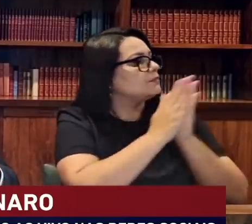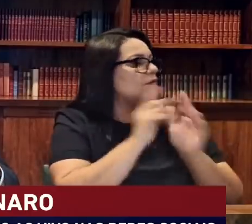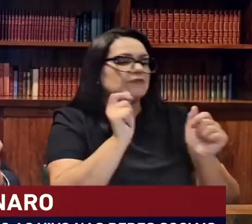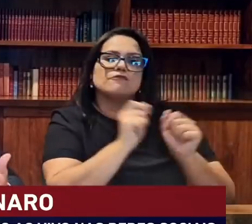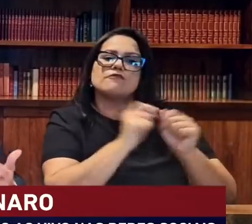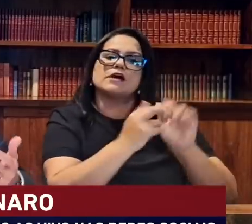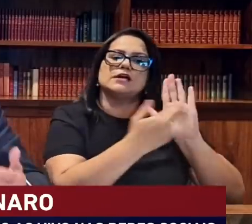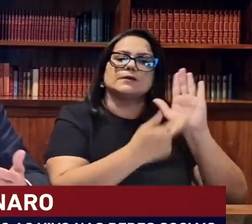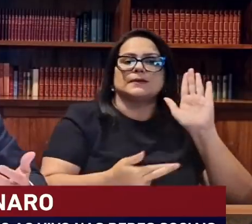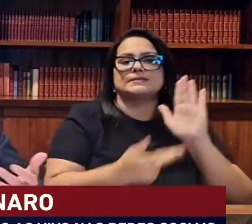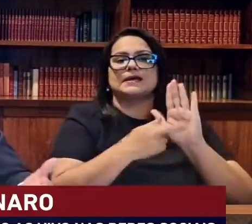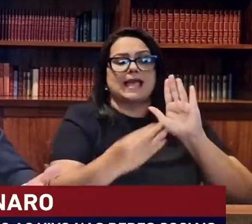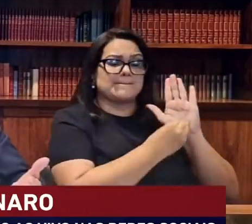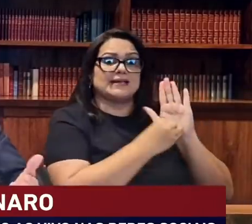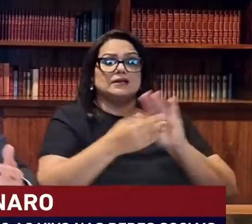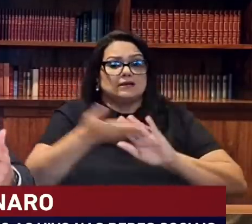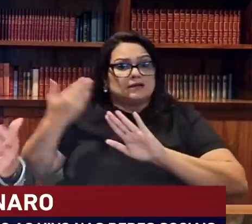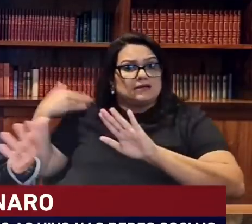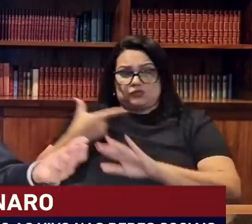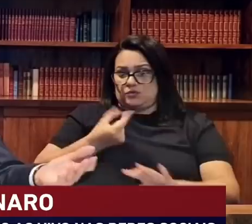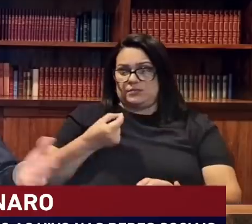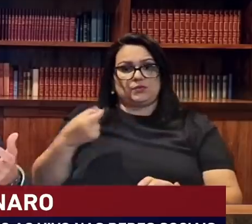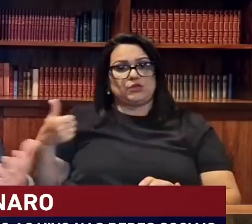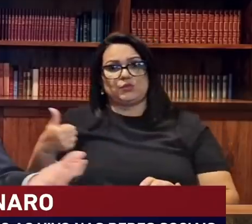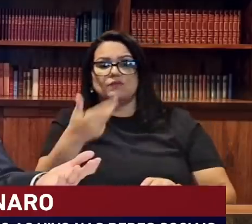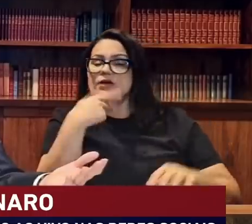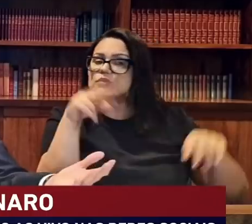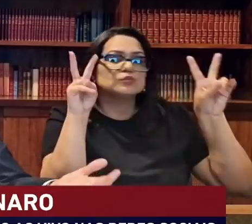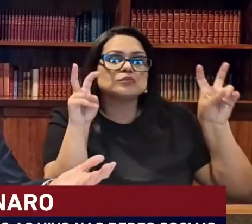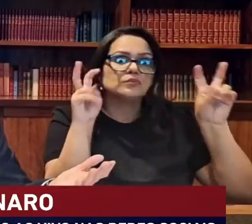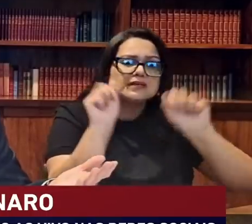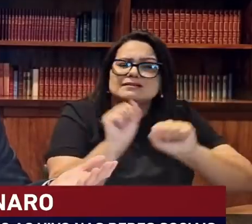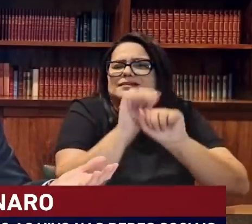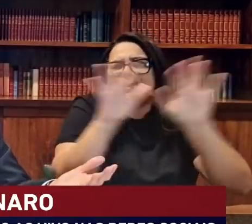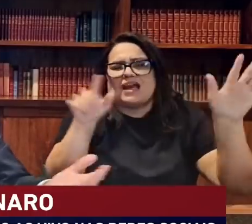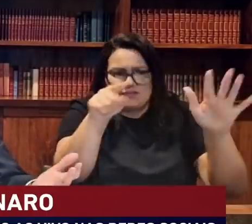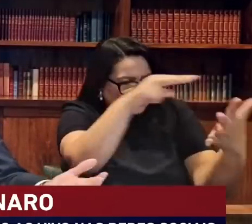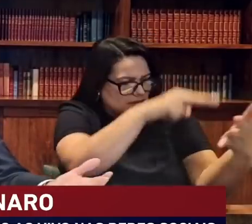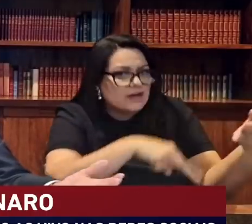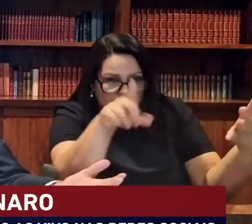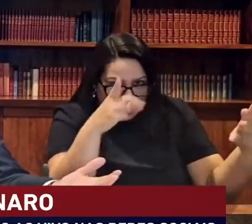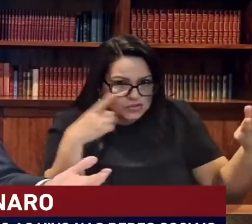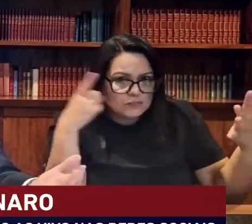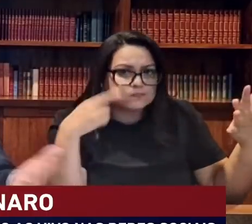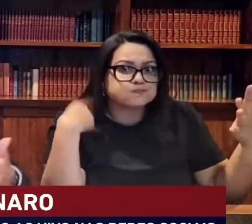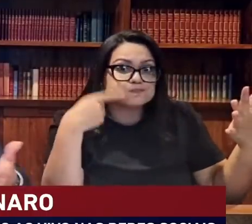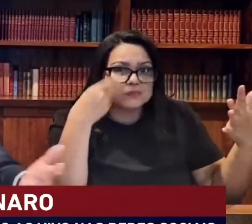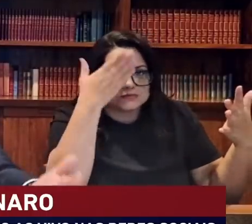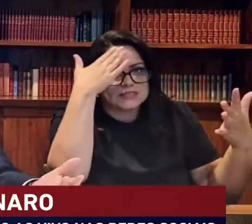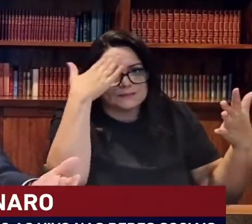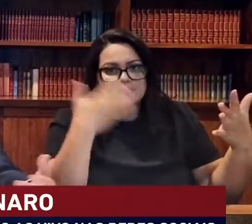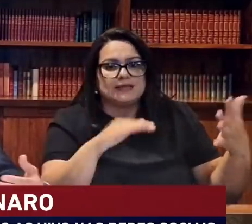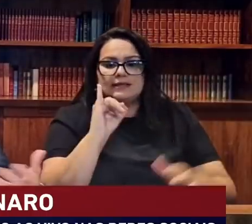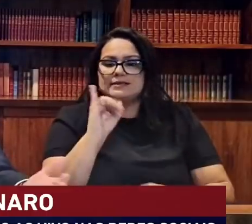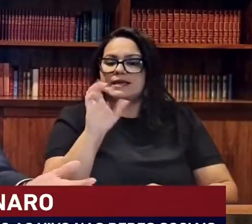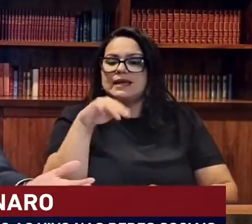de uma emenda constitucional de 2001. O que diz essa emenda? Bem clara, qualquer um só olhar lá entende, não precisa ser advogado, entende. E diz que o ICMS